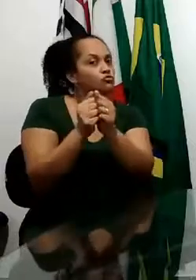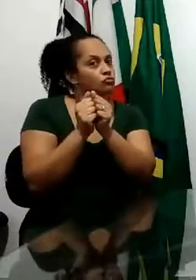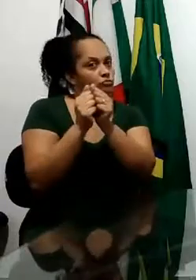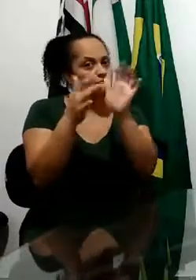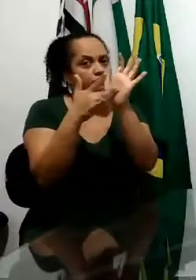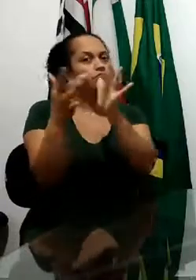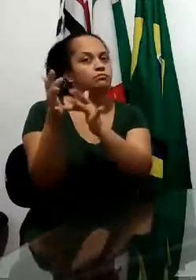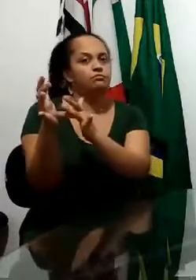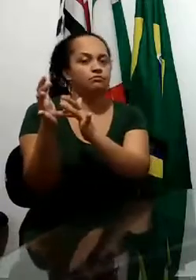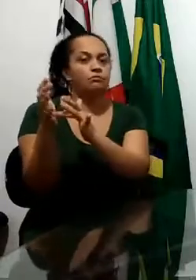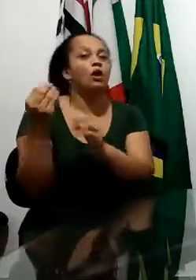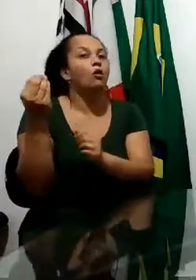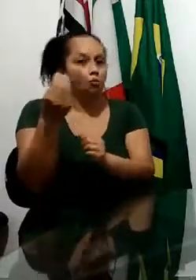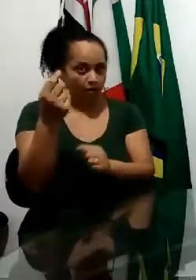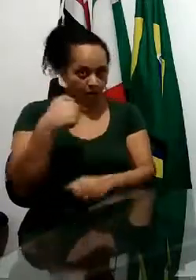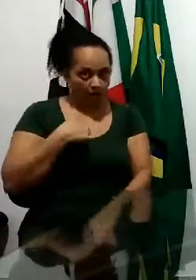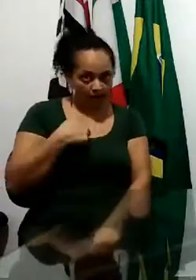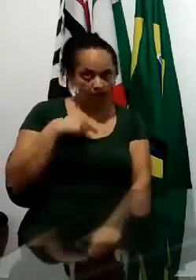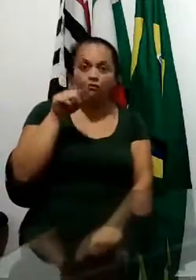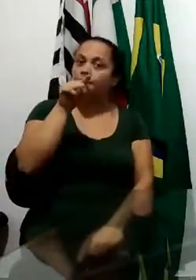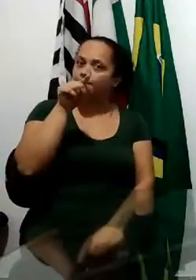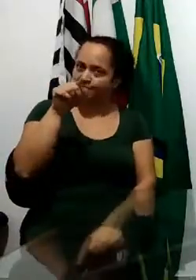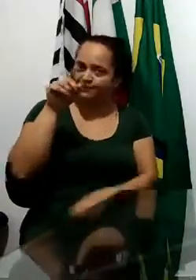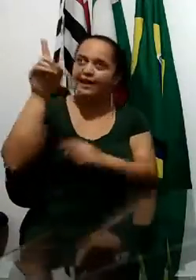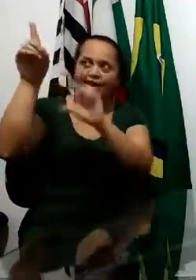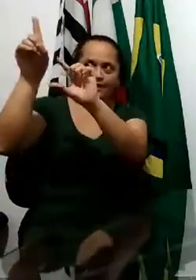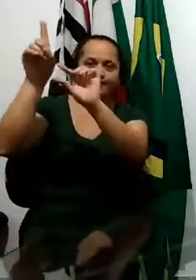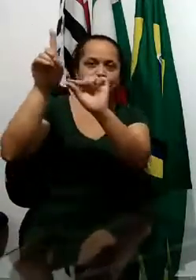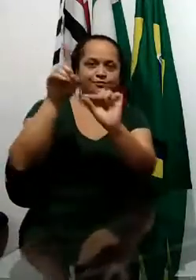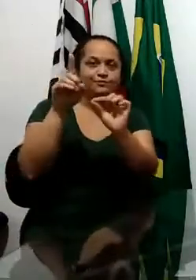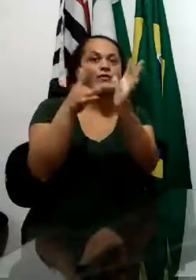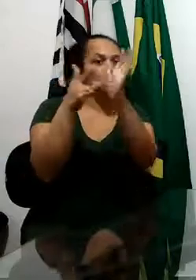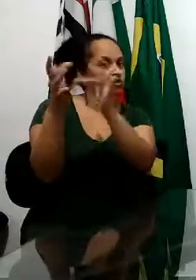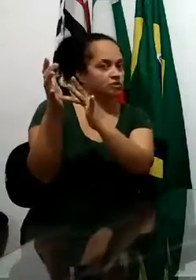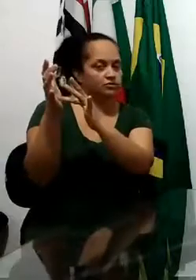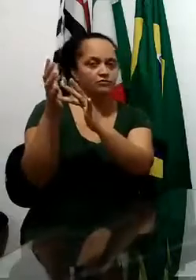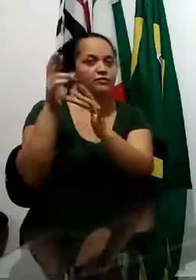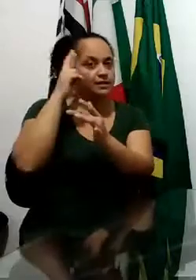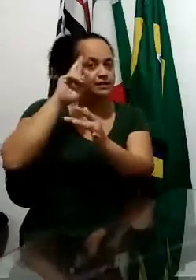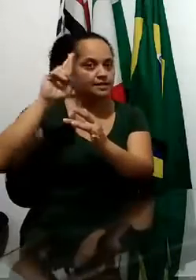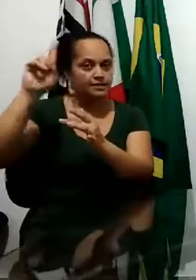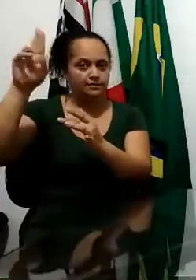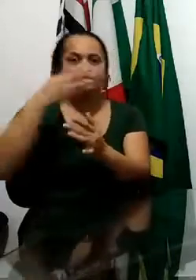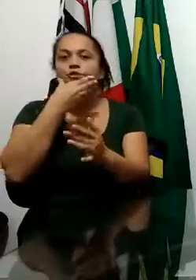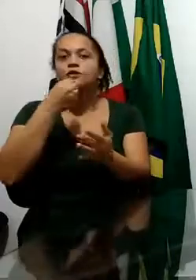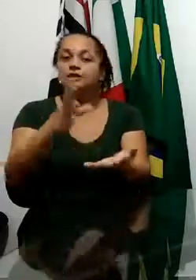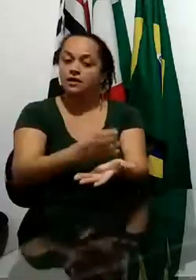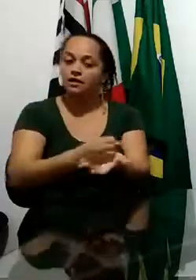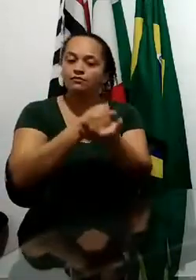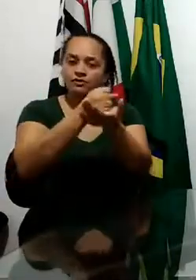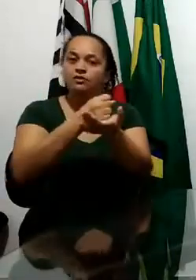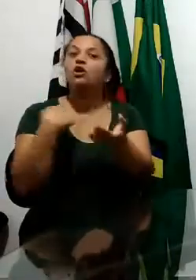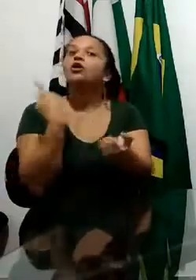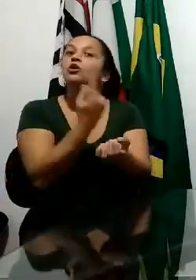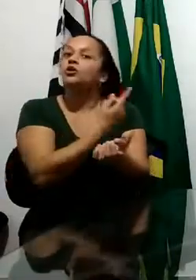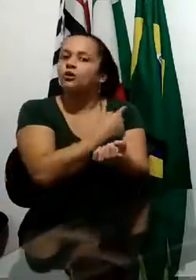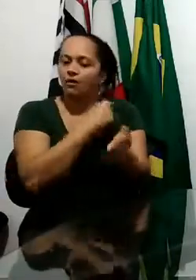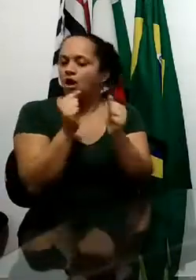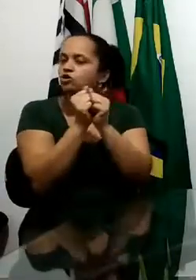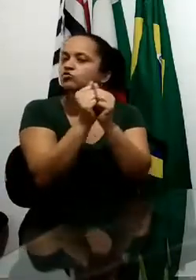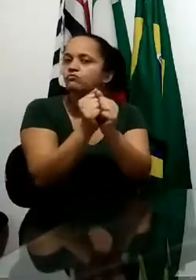Quando eu e você aceitamos a Jesus como Senhor e Salvador, nós fomos enxertados no corpo